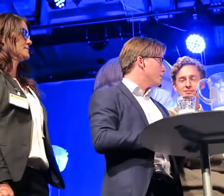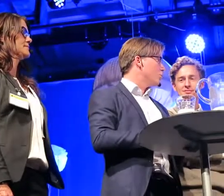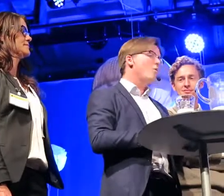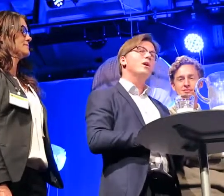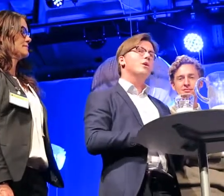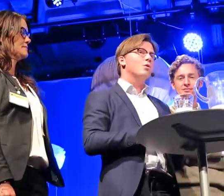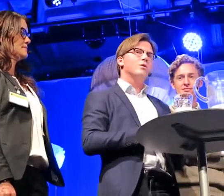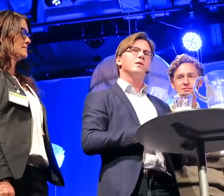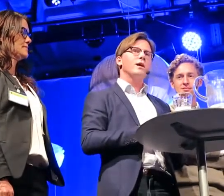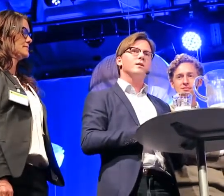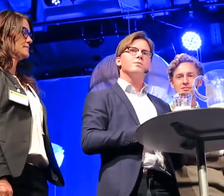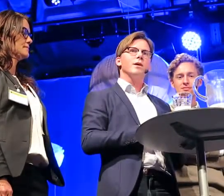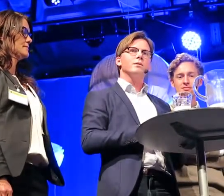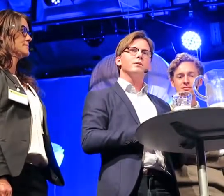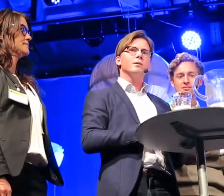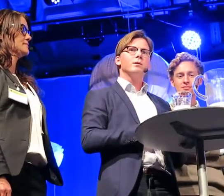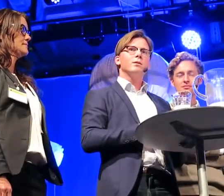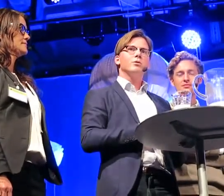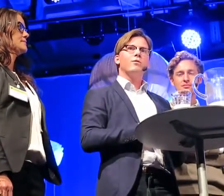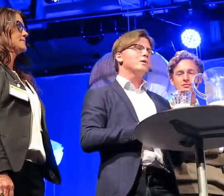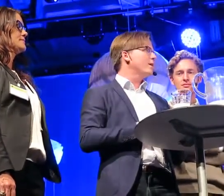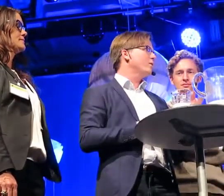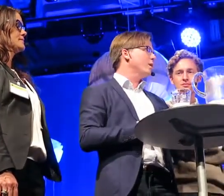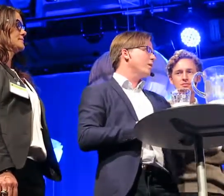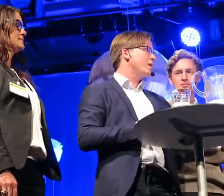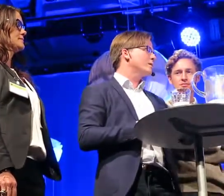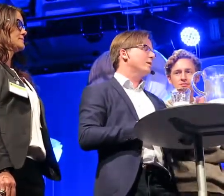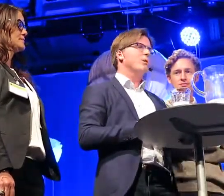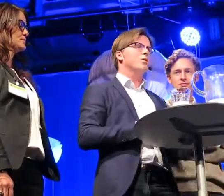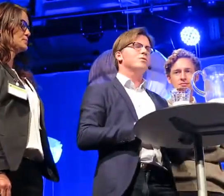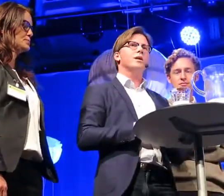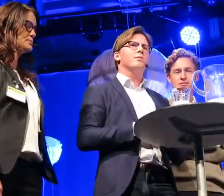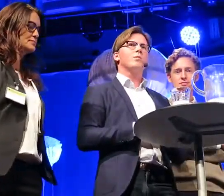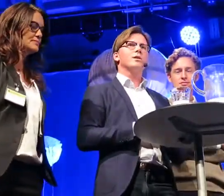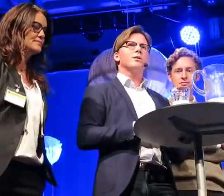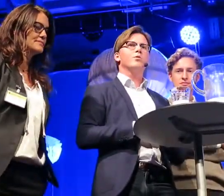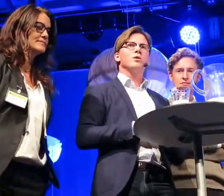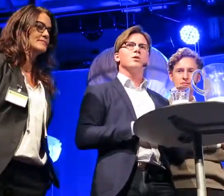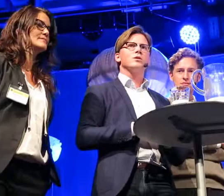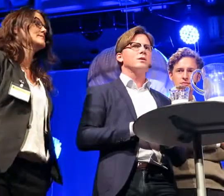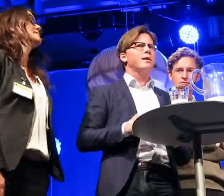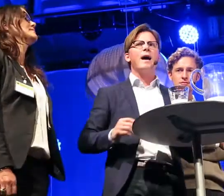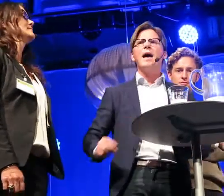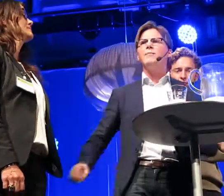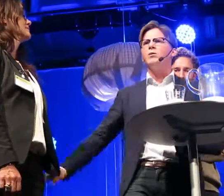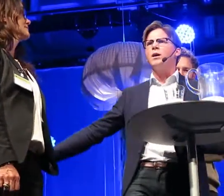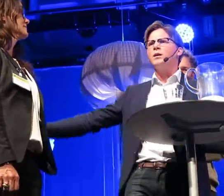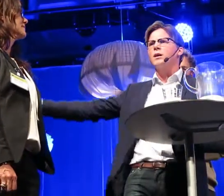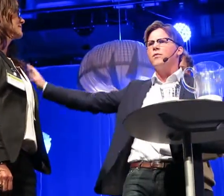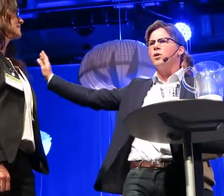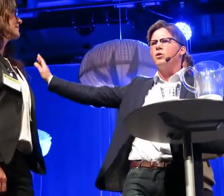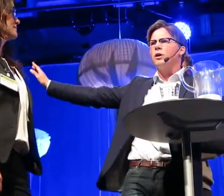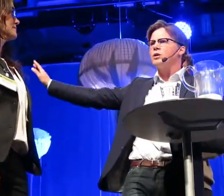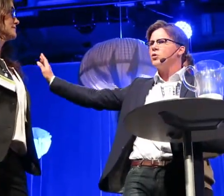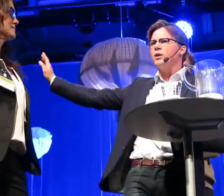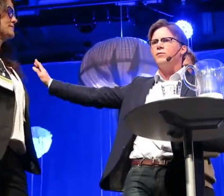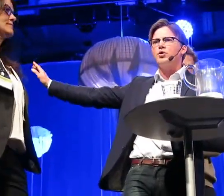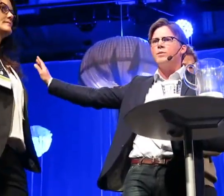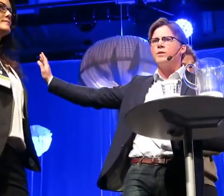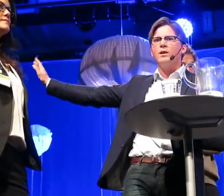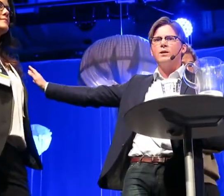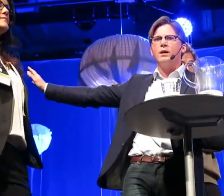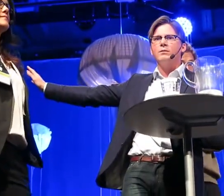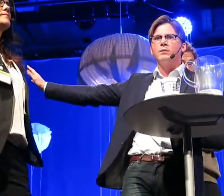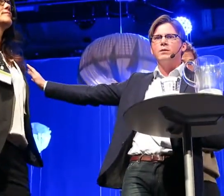sedan. Då var det kontroversiellt i Sverige. Då fanns det inte, då var det inte bara näringslivet, det var kontroversiellt med politiska motstånd som sa såhär, nej, men de där rika företagarna ska